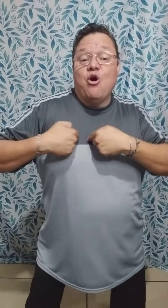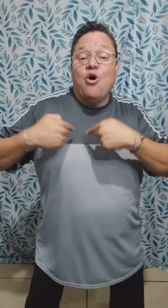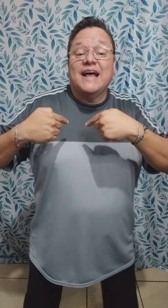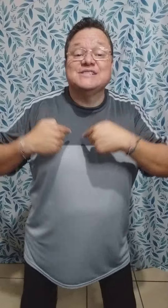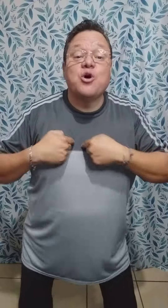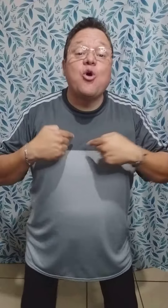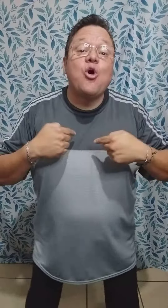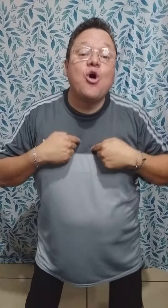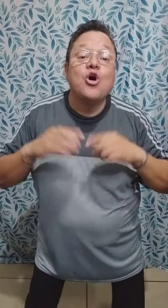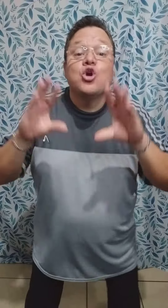corazón